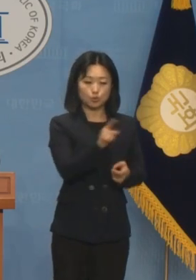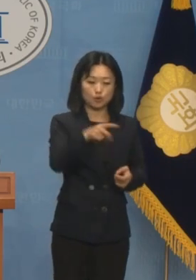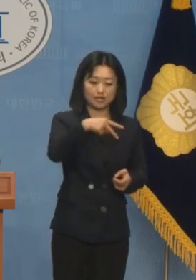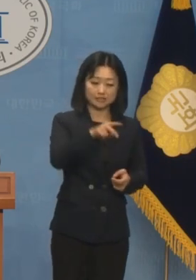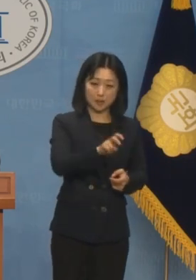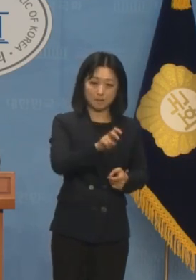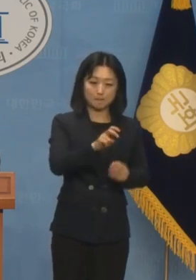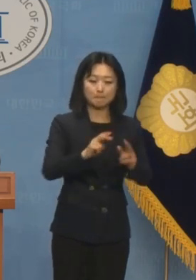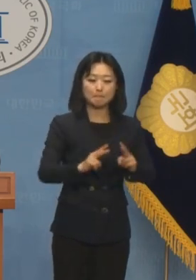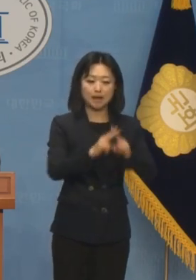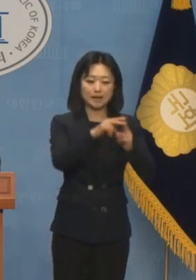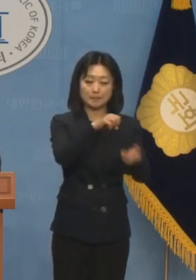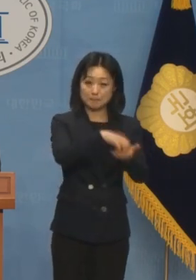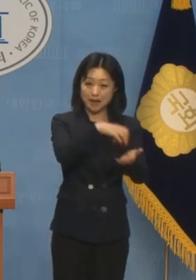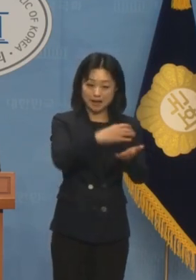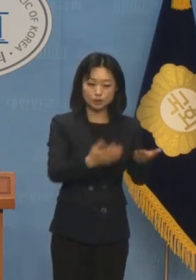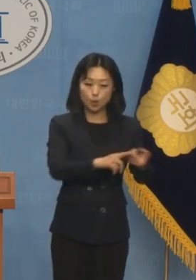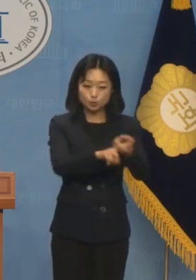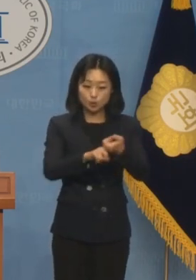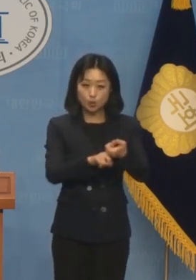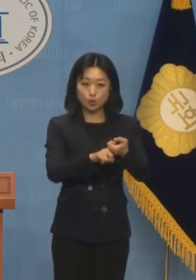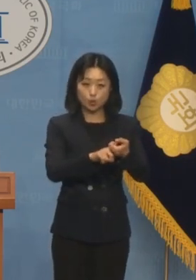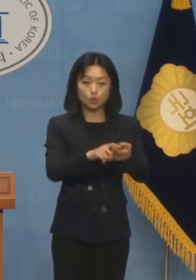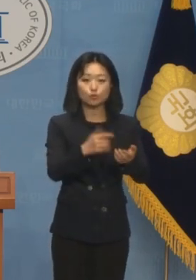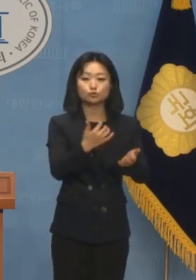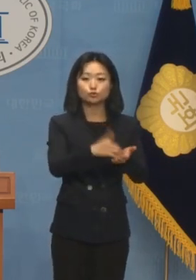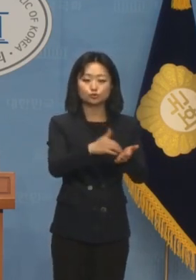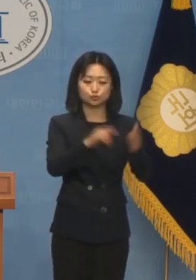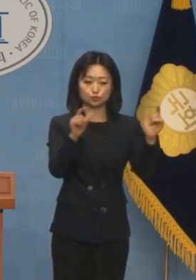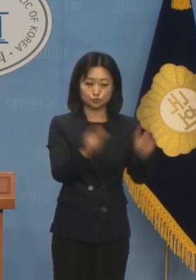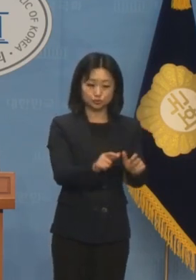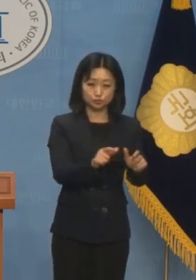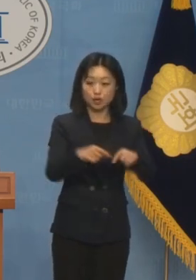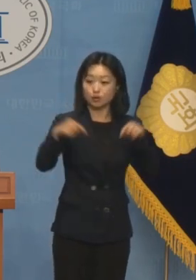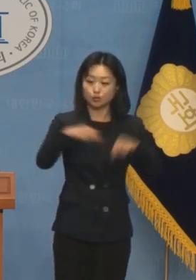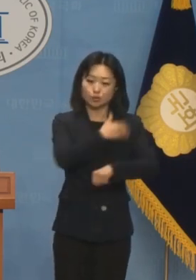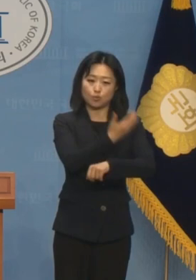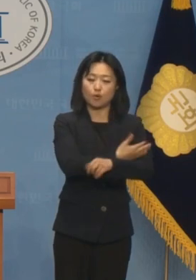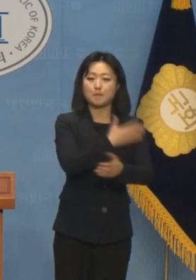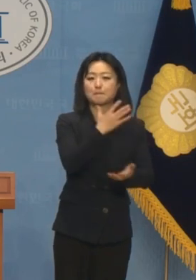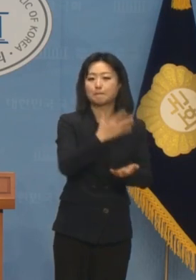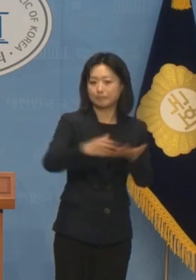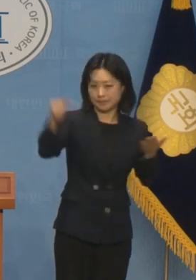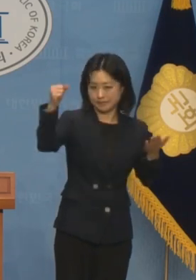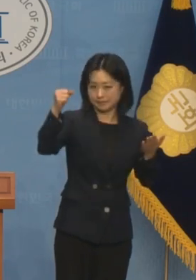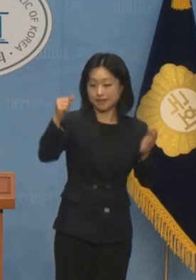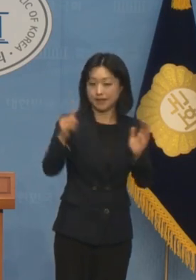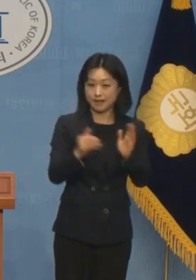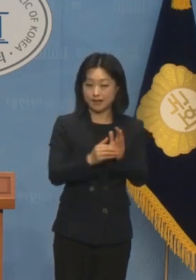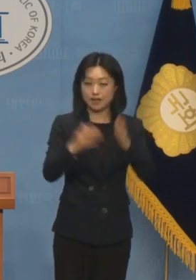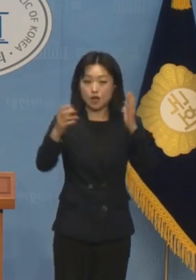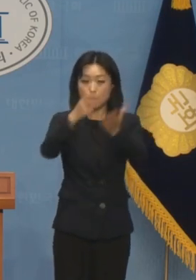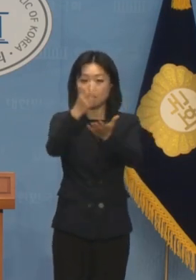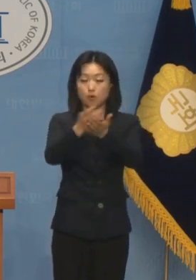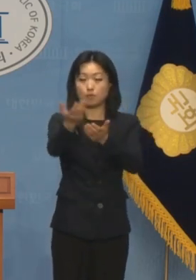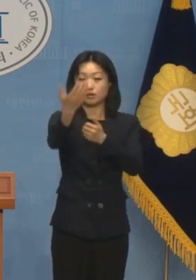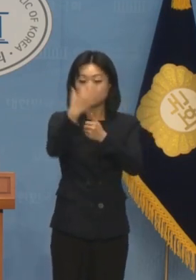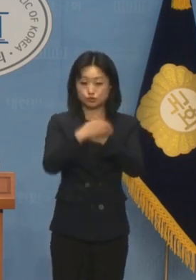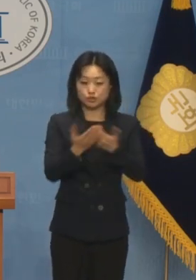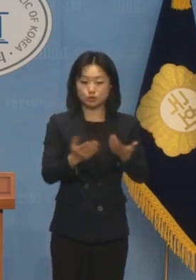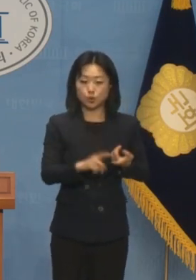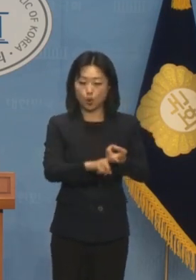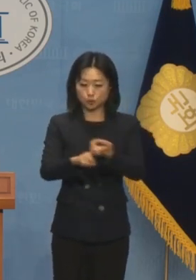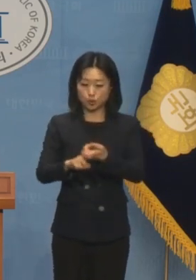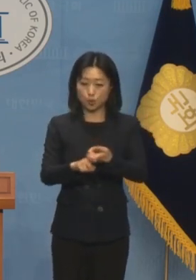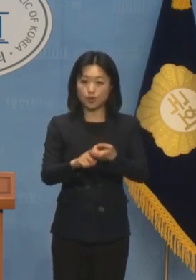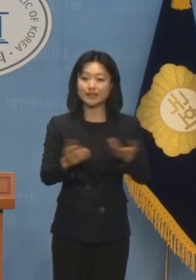지회 조합원 수는 급감했고 교섭권을 박탈당했습니다. 헌법이 부여한 노조할